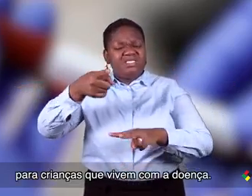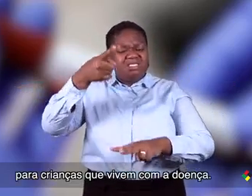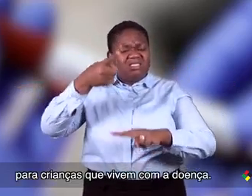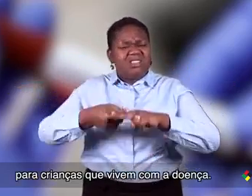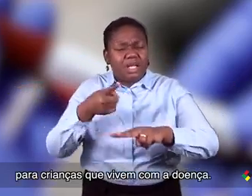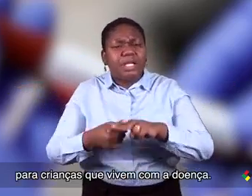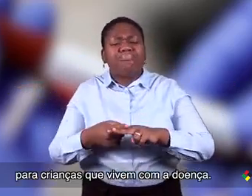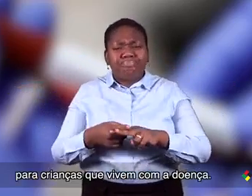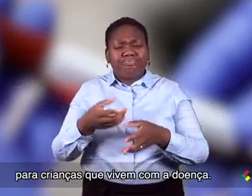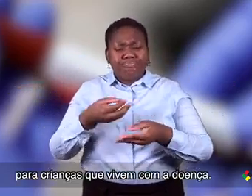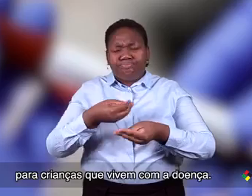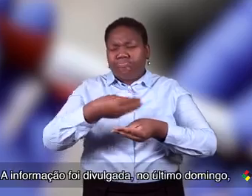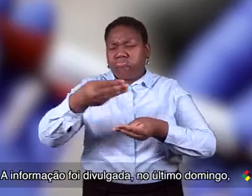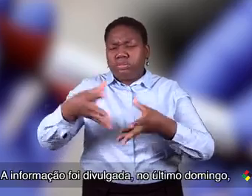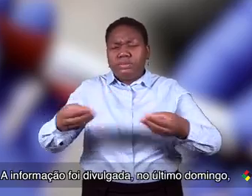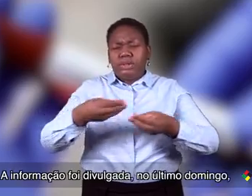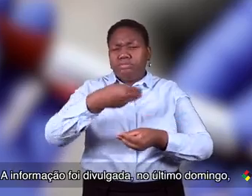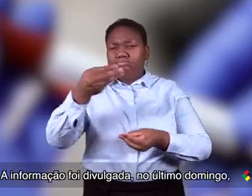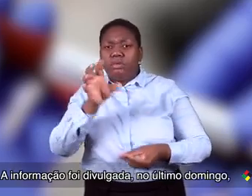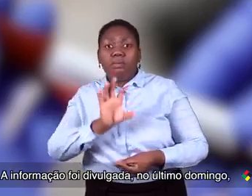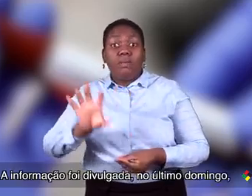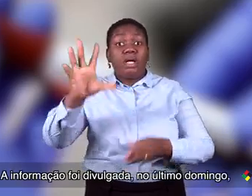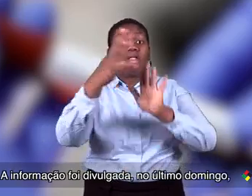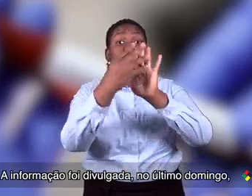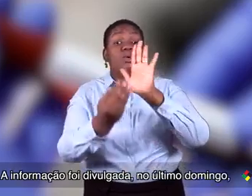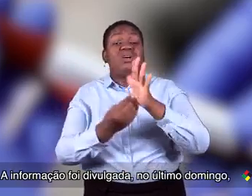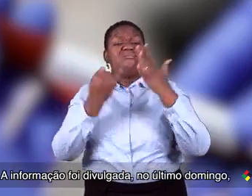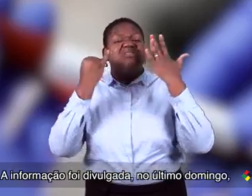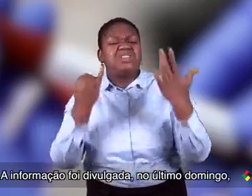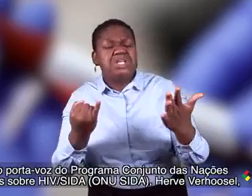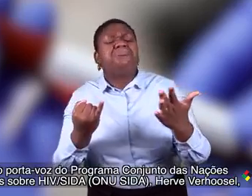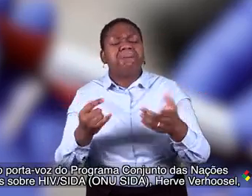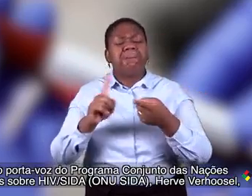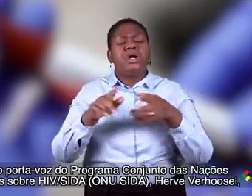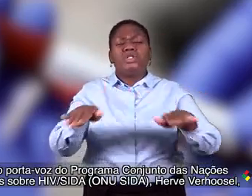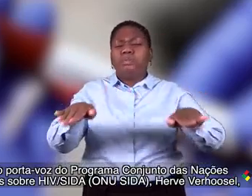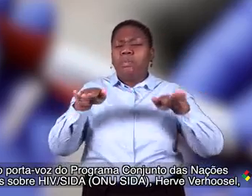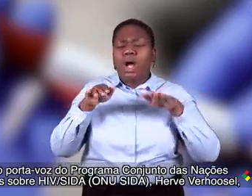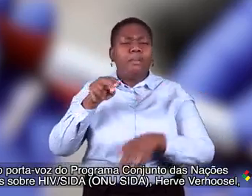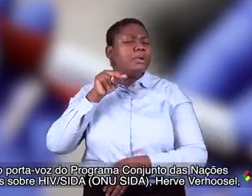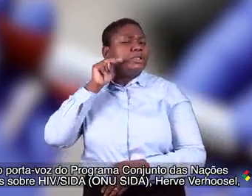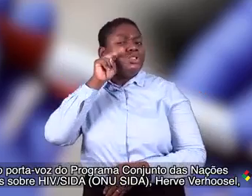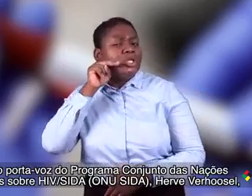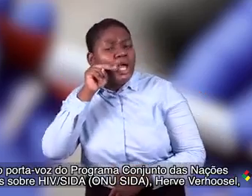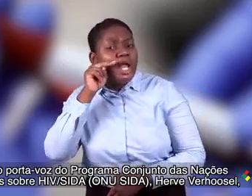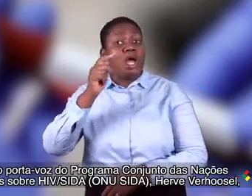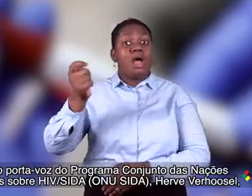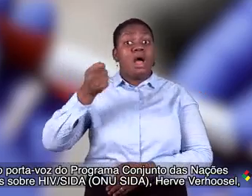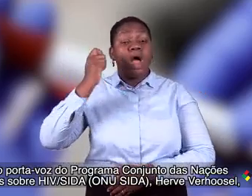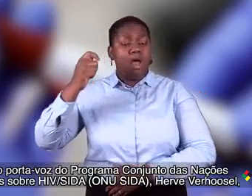que vivem com a doença. A informação foi divulgada no último domingo pelo porta-voz do Programa do Conjunto das Nações Unidas